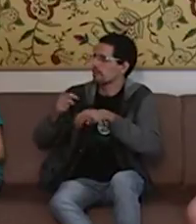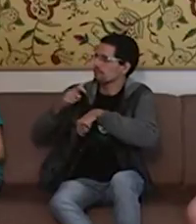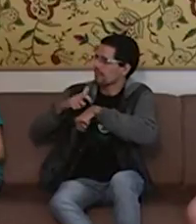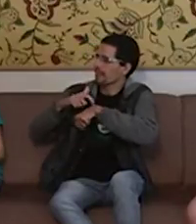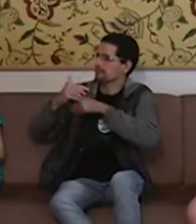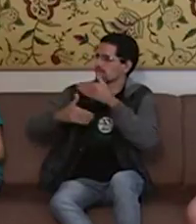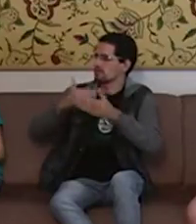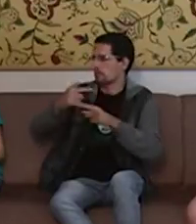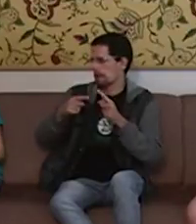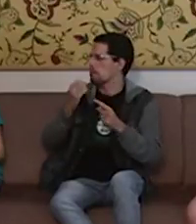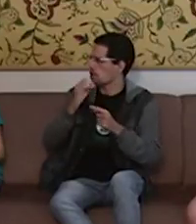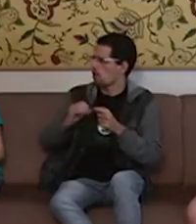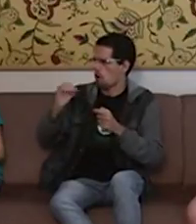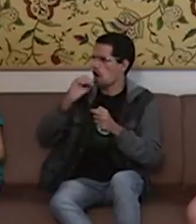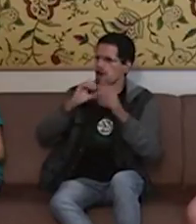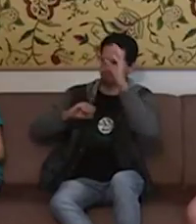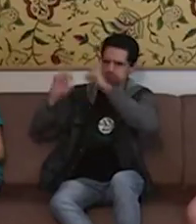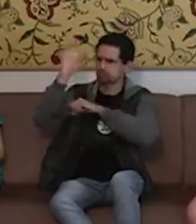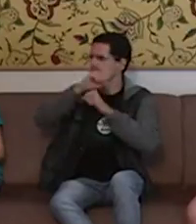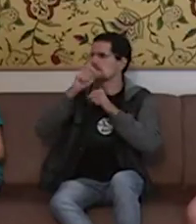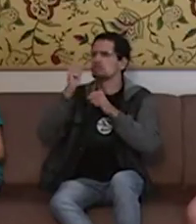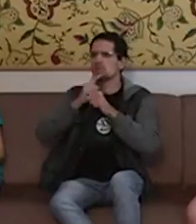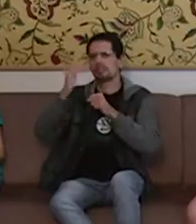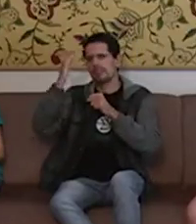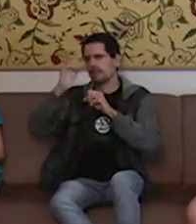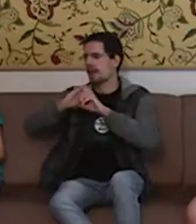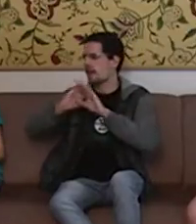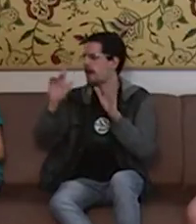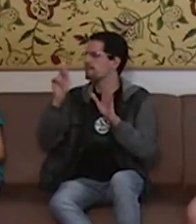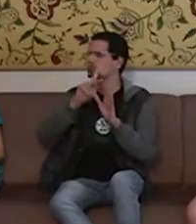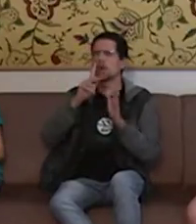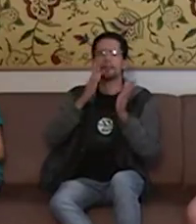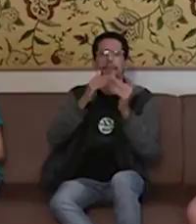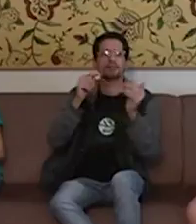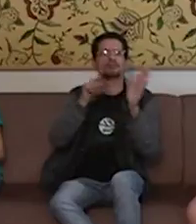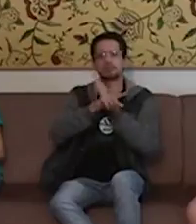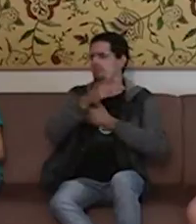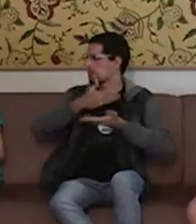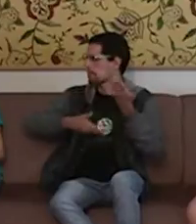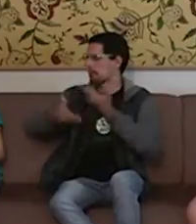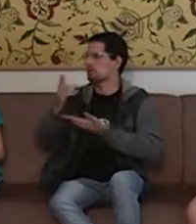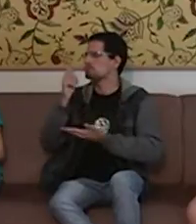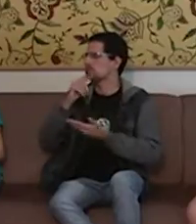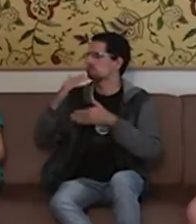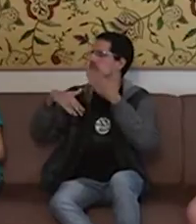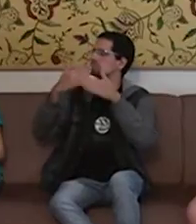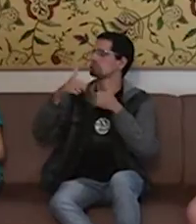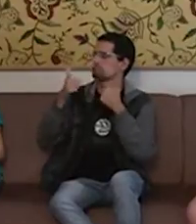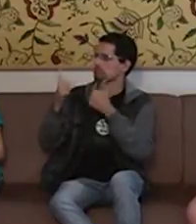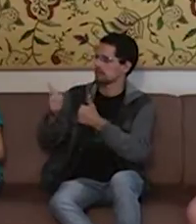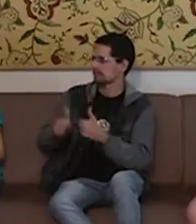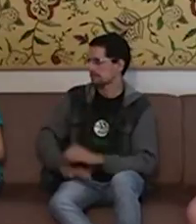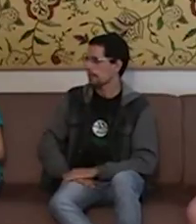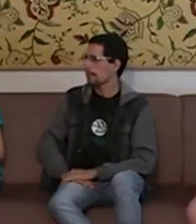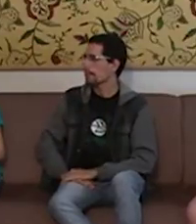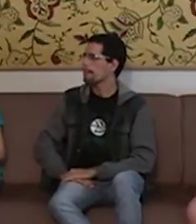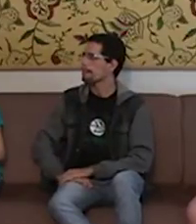é preciso ter um pouquinho de paciência. Mas a aprendizagem acontece. Eu converso com o professor, tiro minhas dúvidas e fica tudo